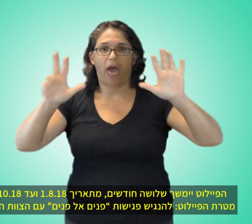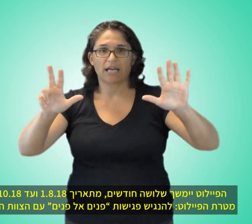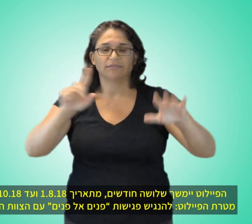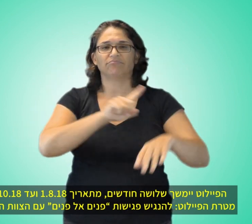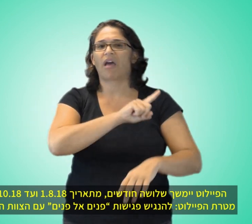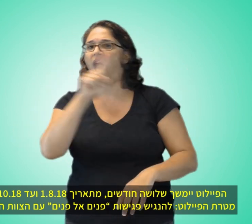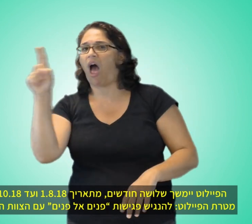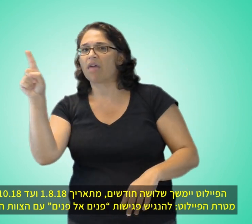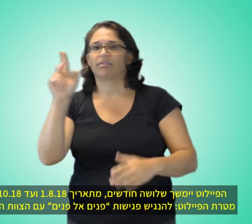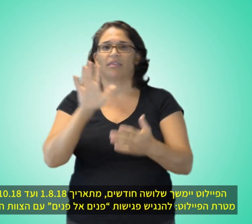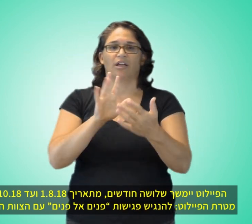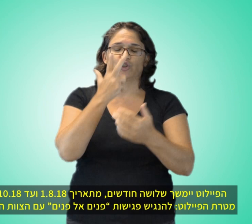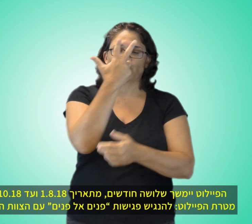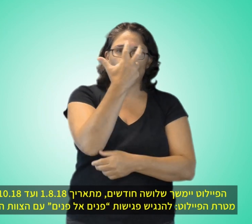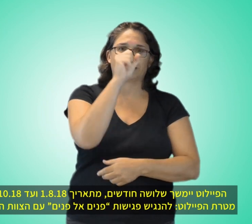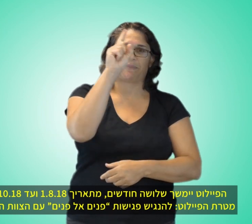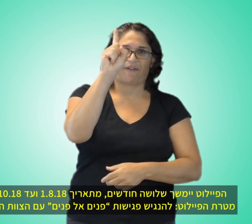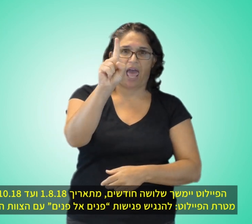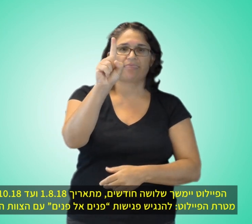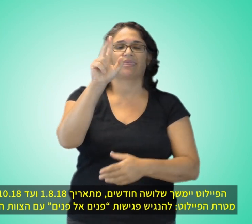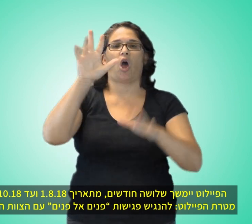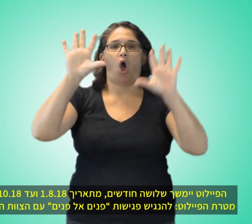ועד 31